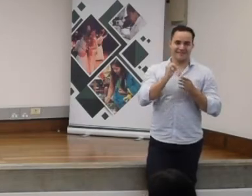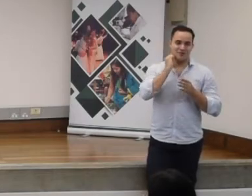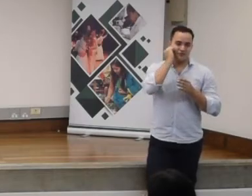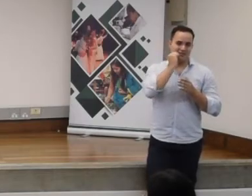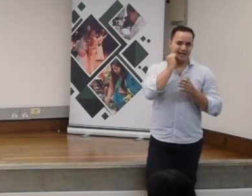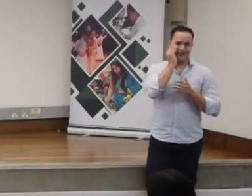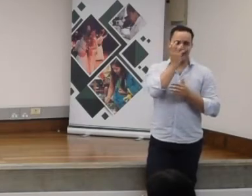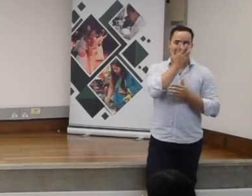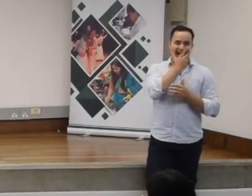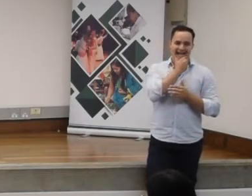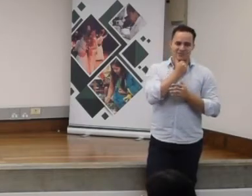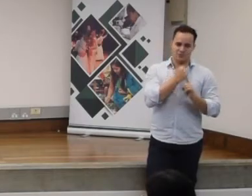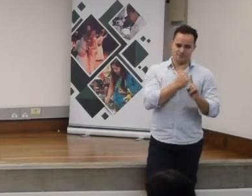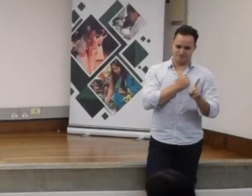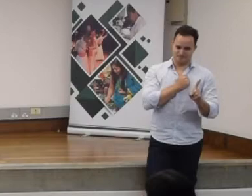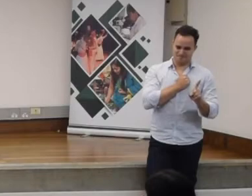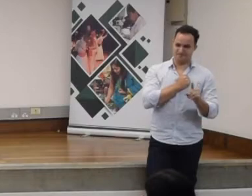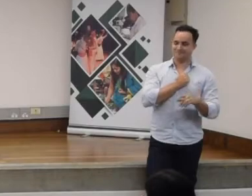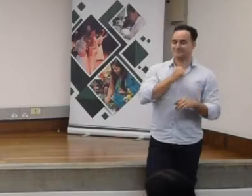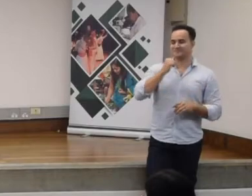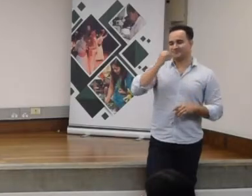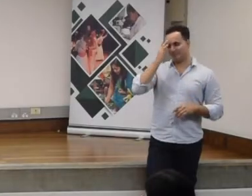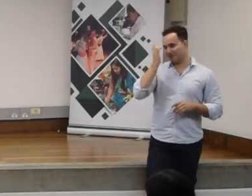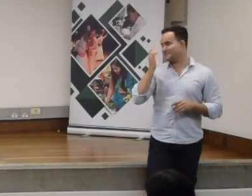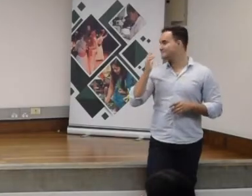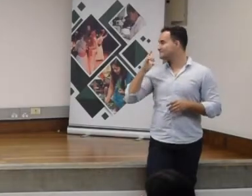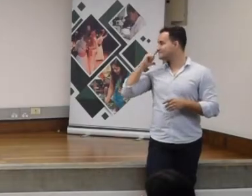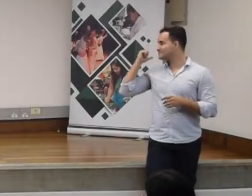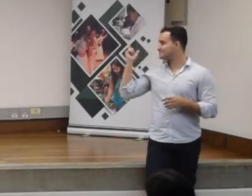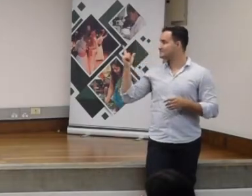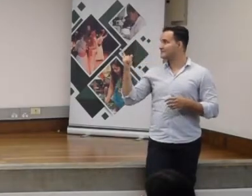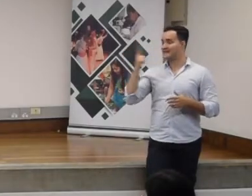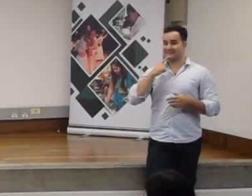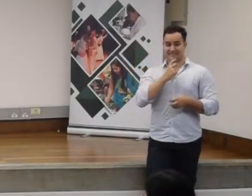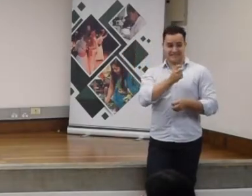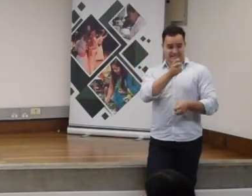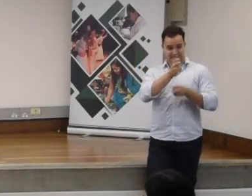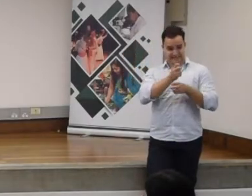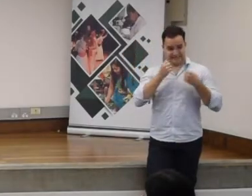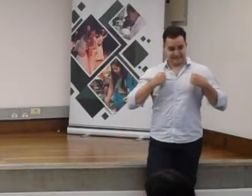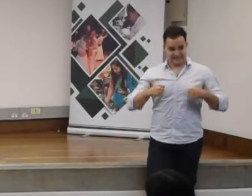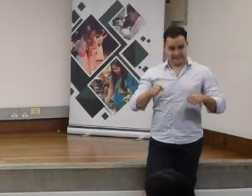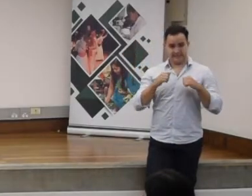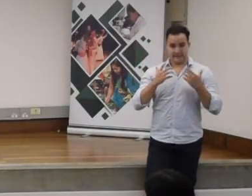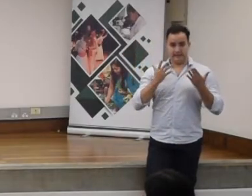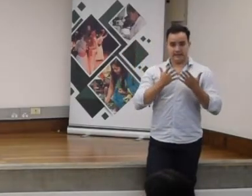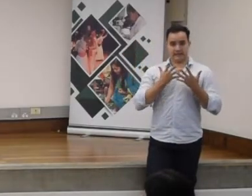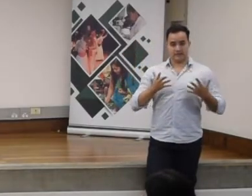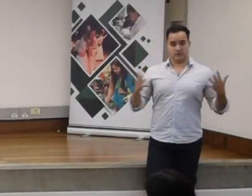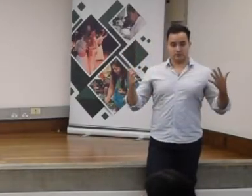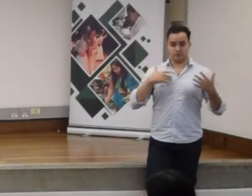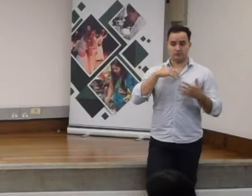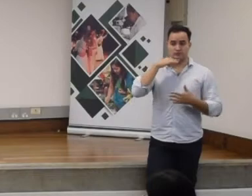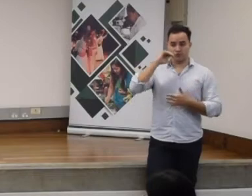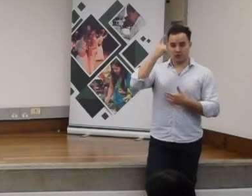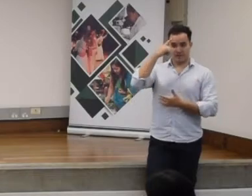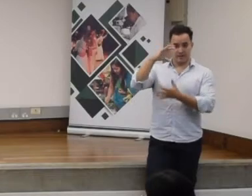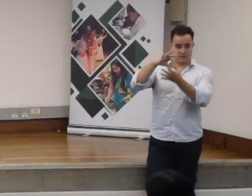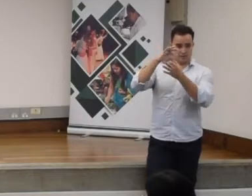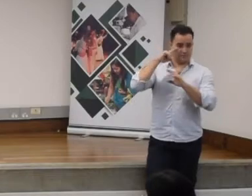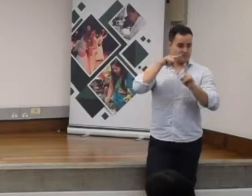por ejemplo, aquí en los desafíos, ¿sí?, señalan que los recursos públicos para la promoción de la equidad son